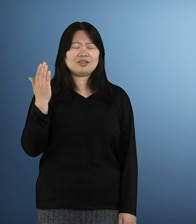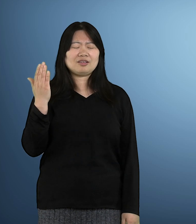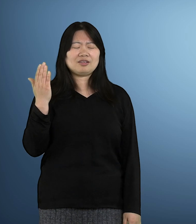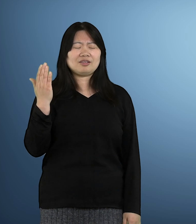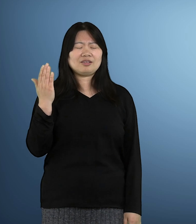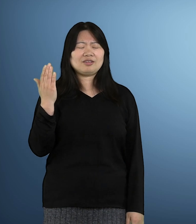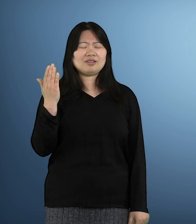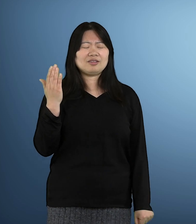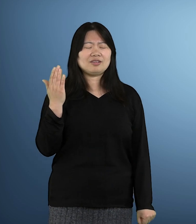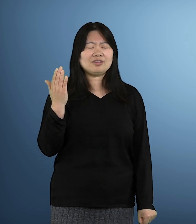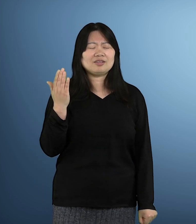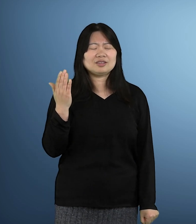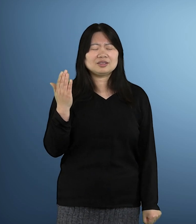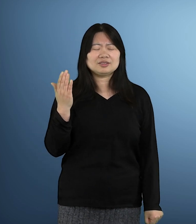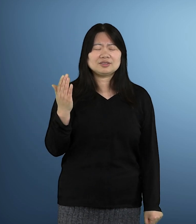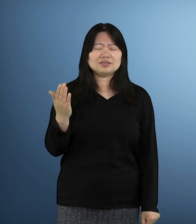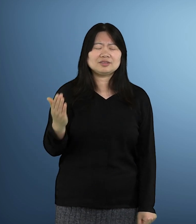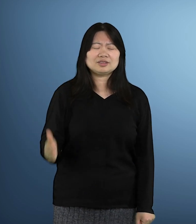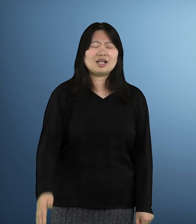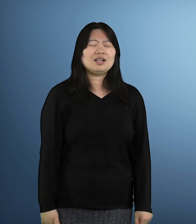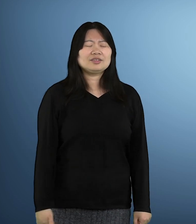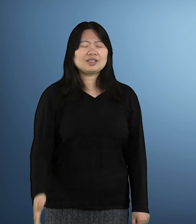것.